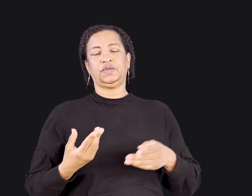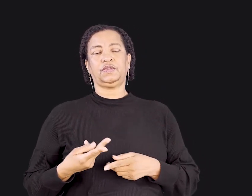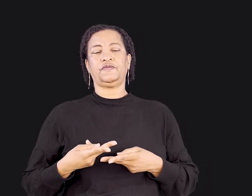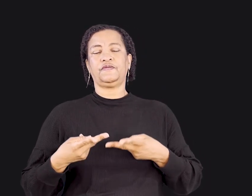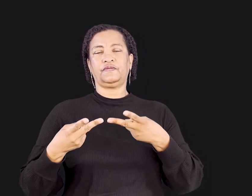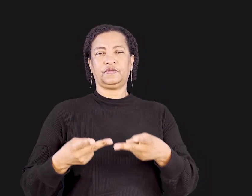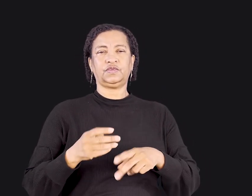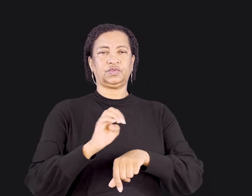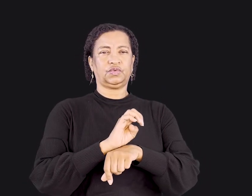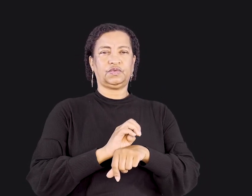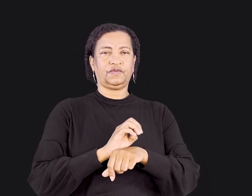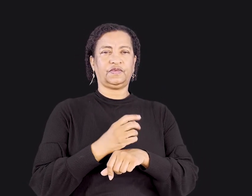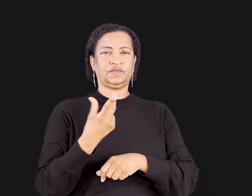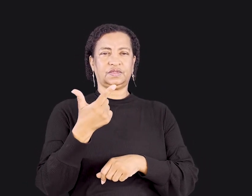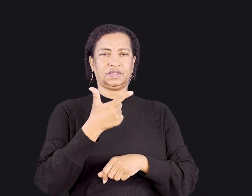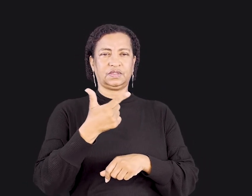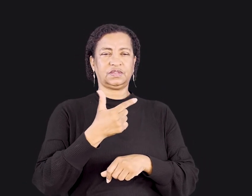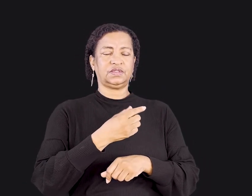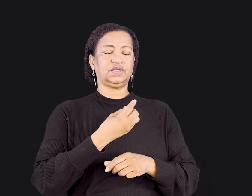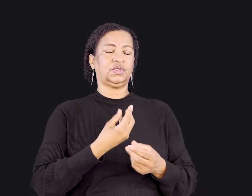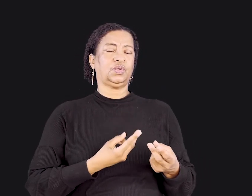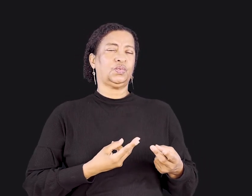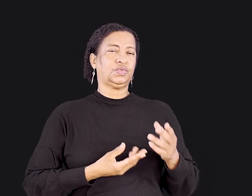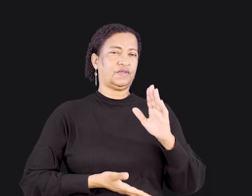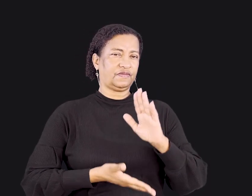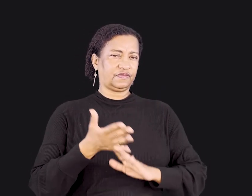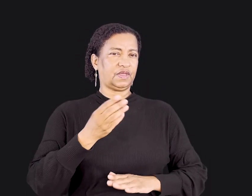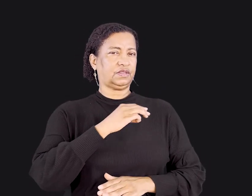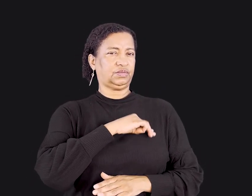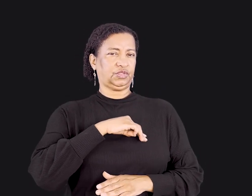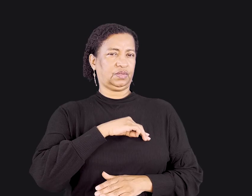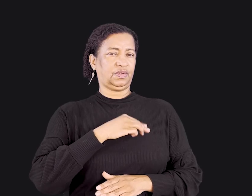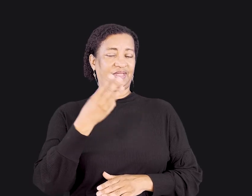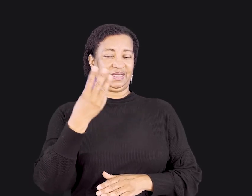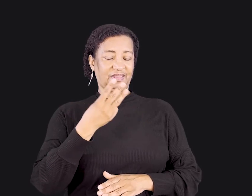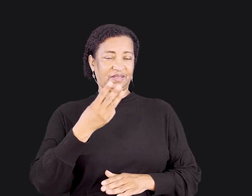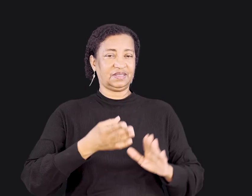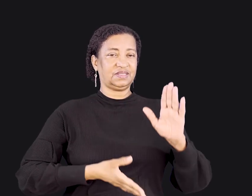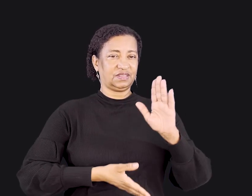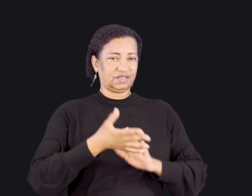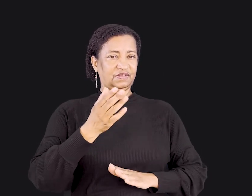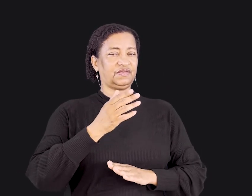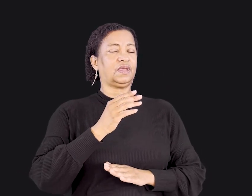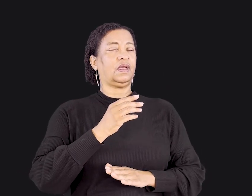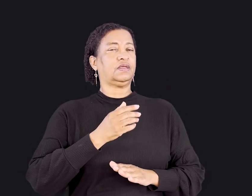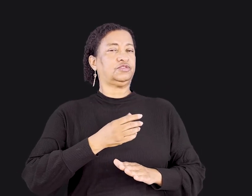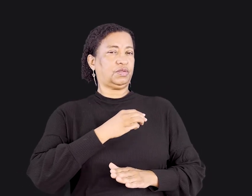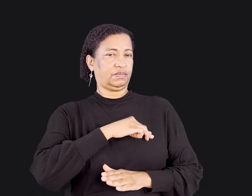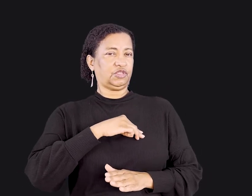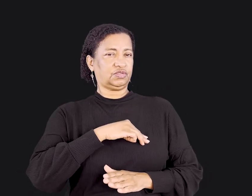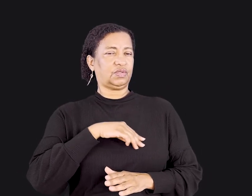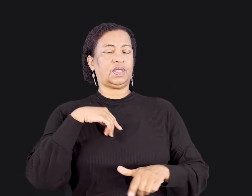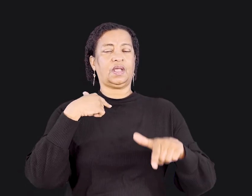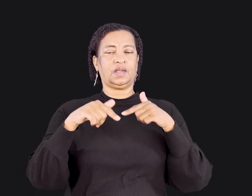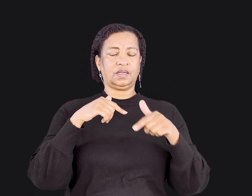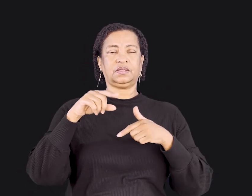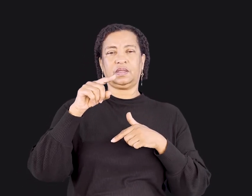missionária. Mas foi só durante a terceira viagem missionária que ele realmente trabalhou ali. Está tudo registrado nos